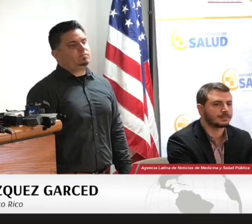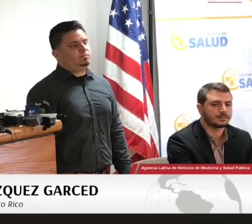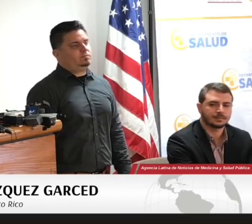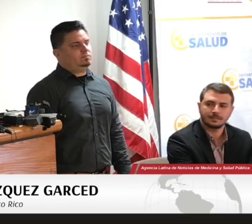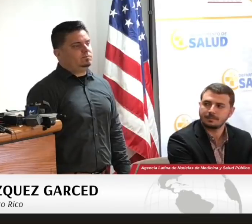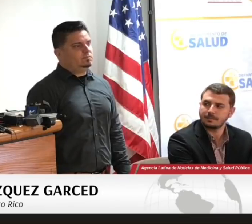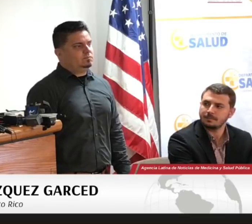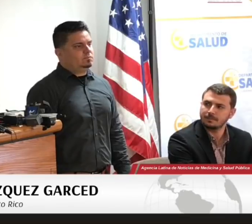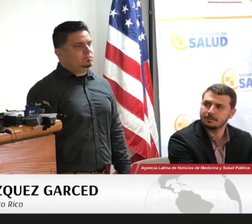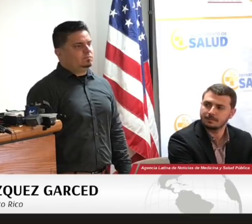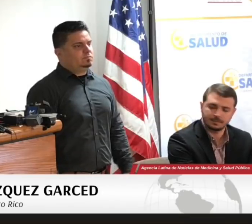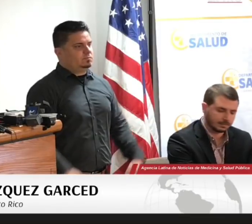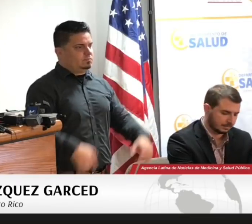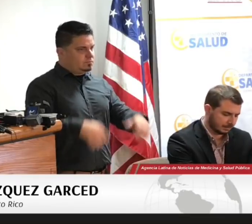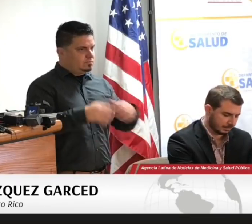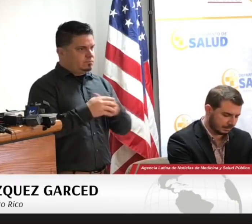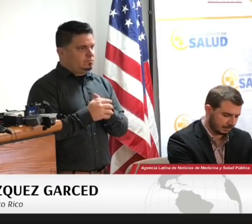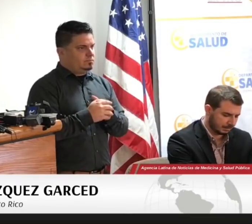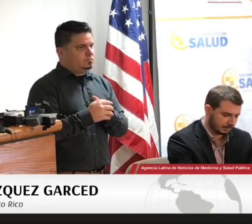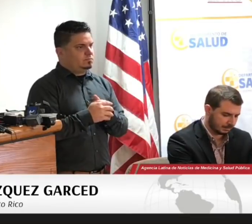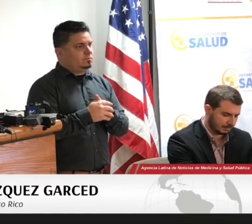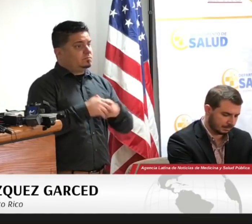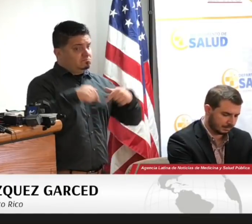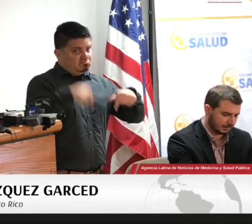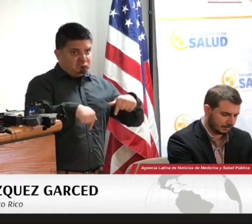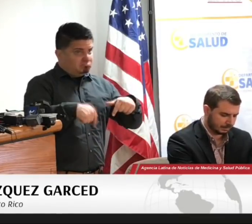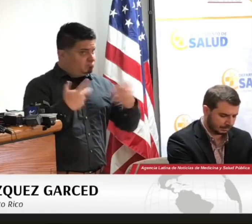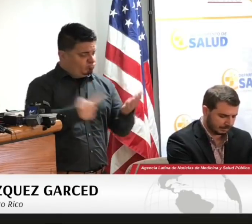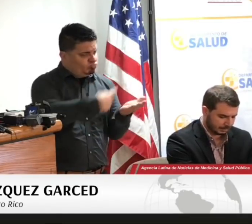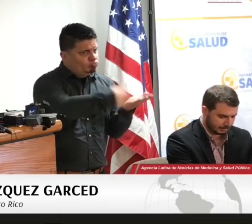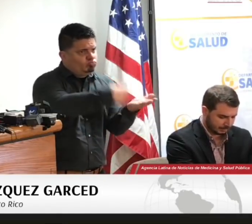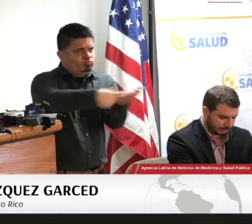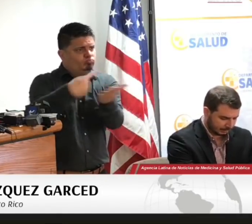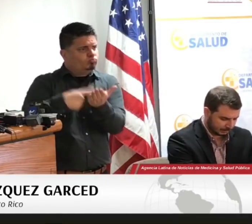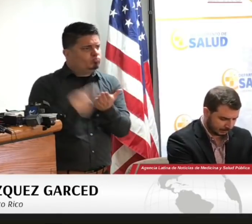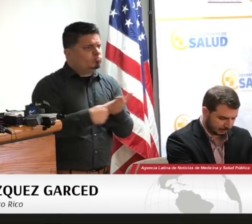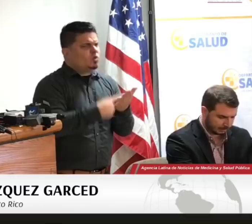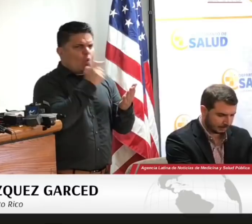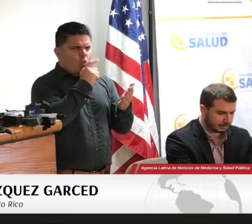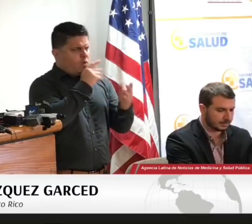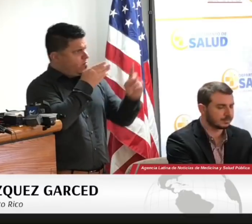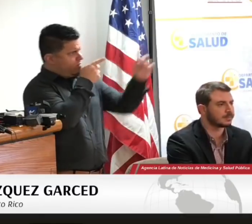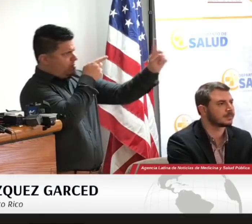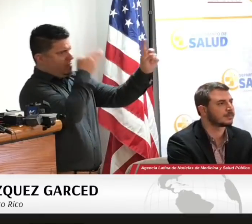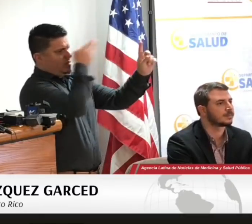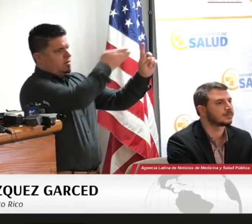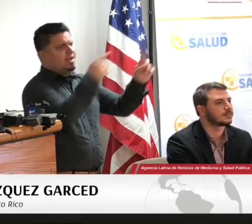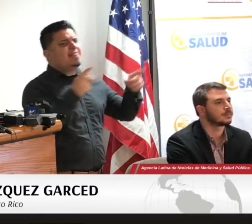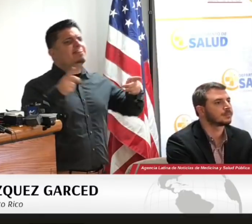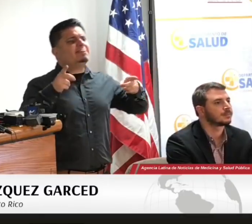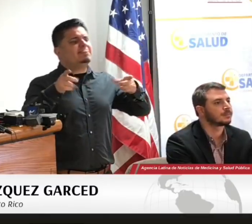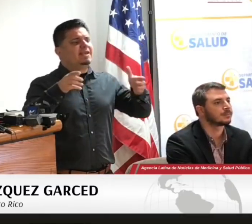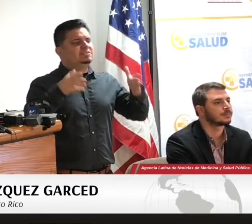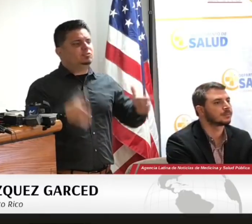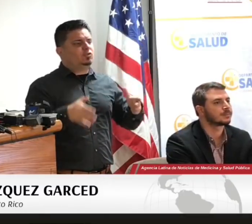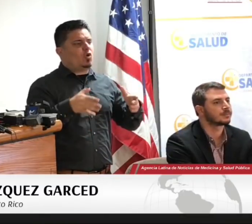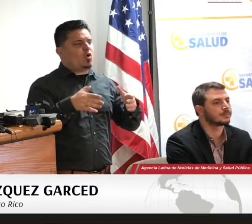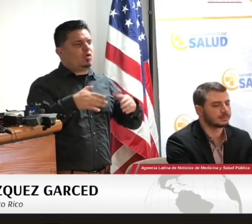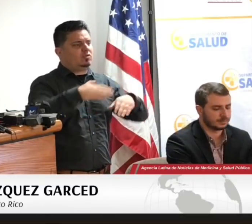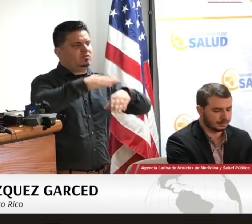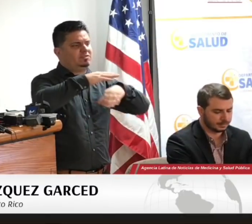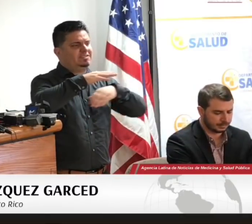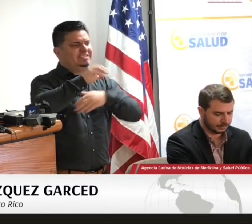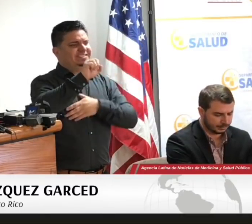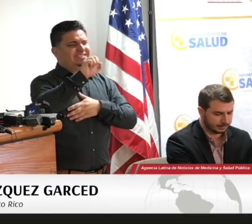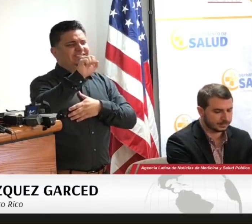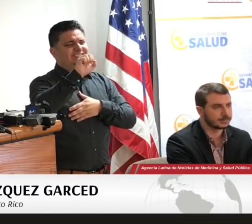Esa conversación la tuvimos directamente con el director de los territorios, Samuel Taveras, y de hecho ahora mismo